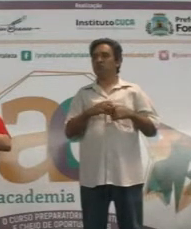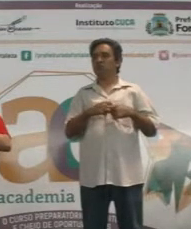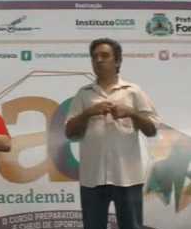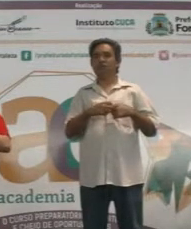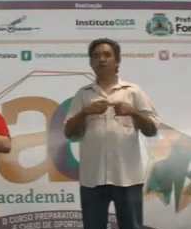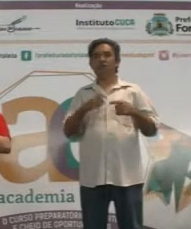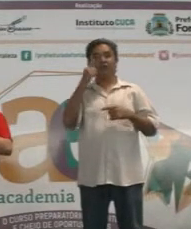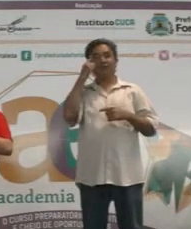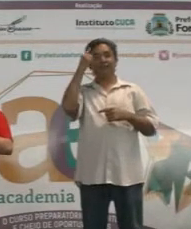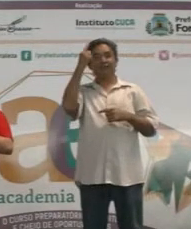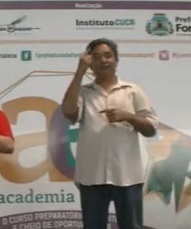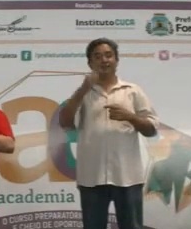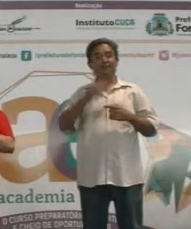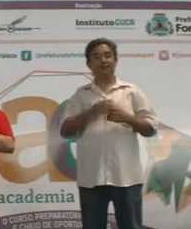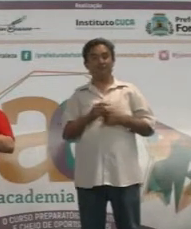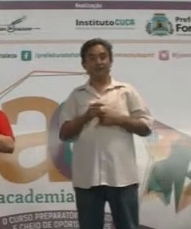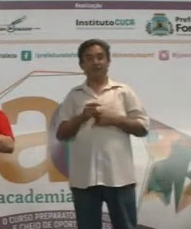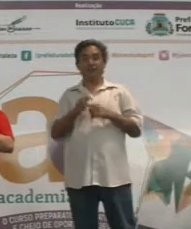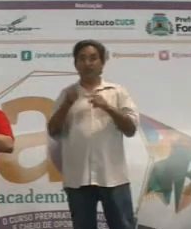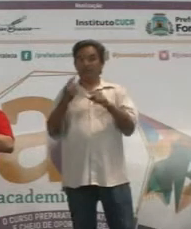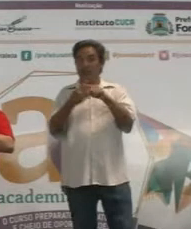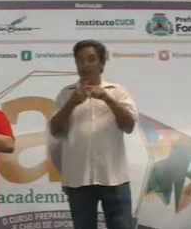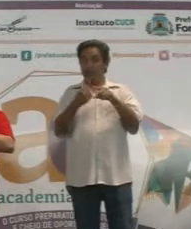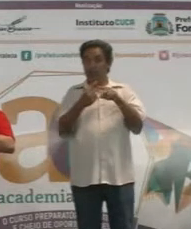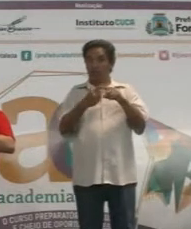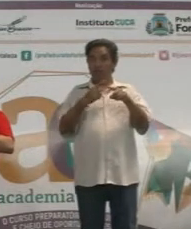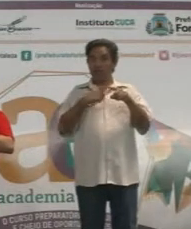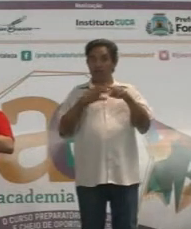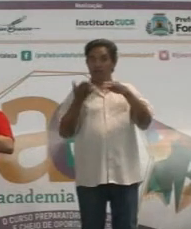A ideia é a seguinte: porque ele tem uma